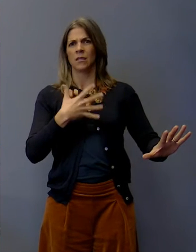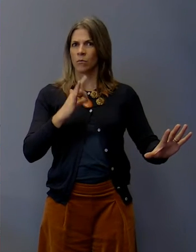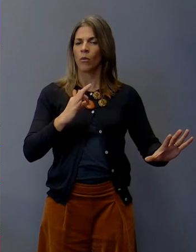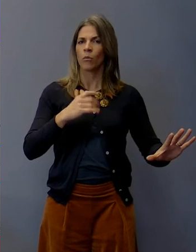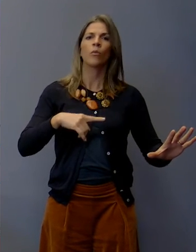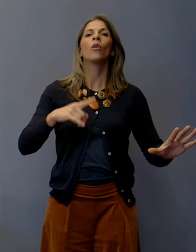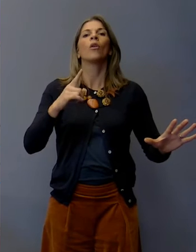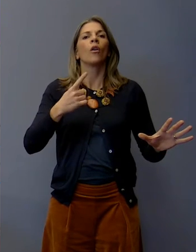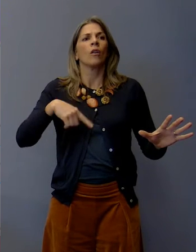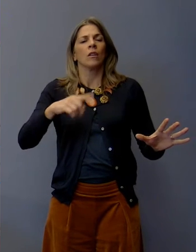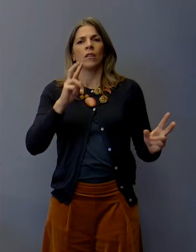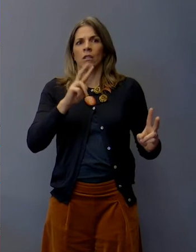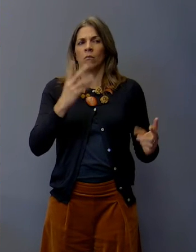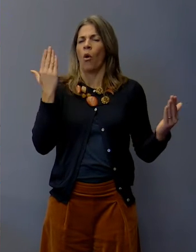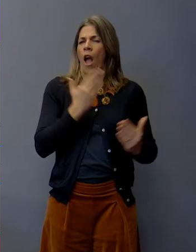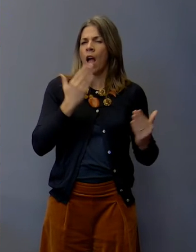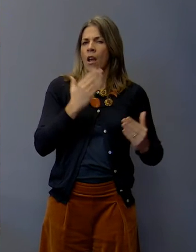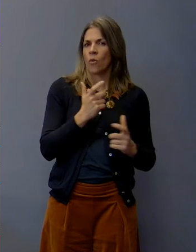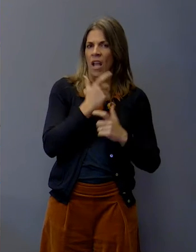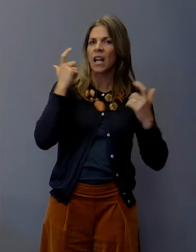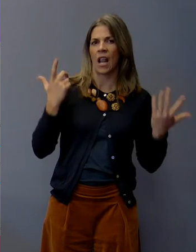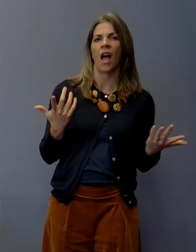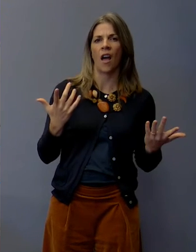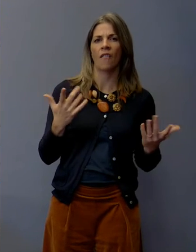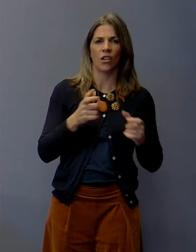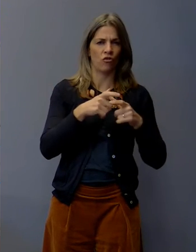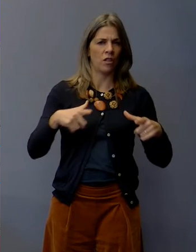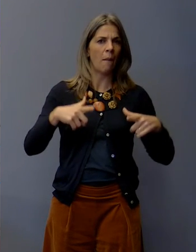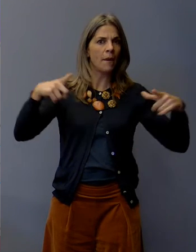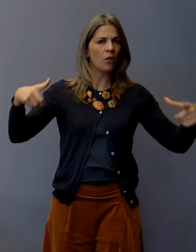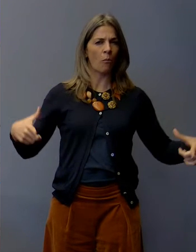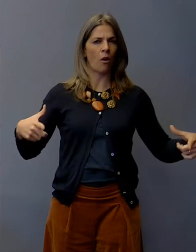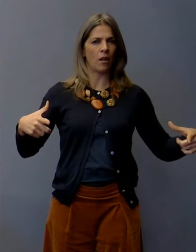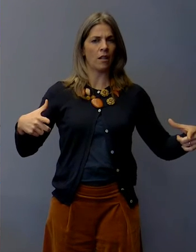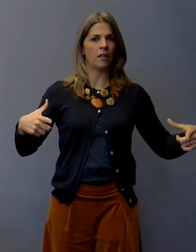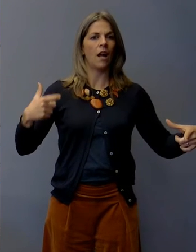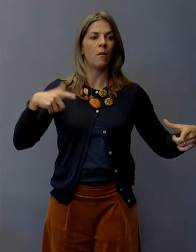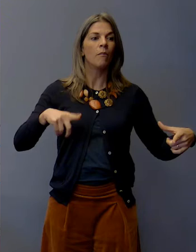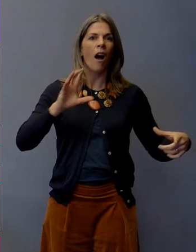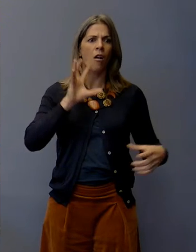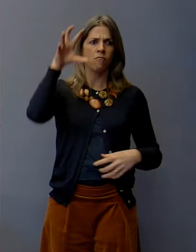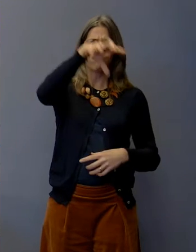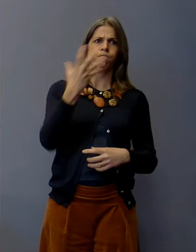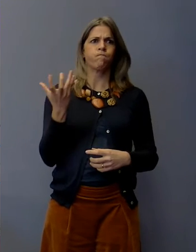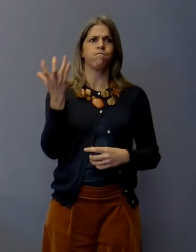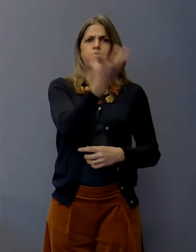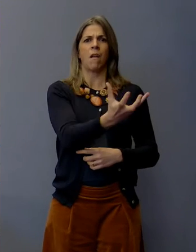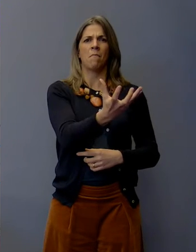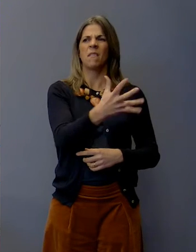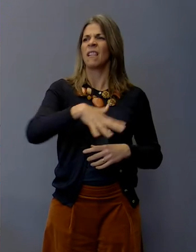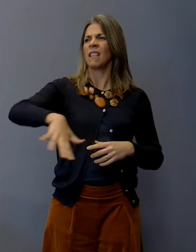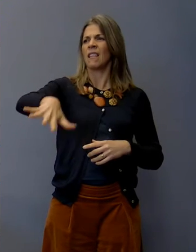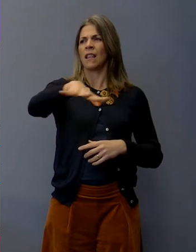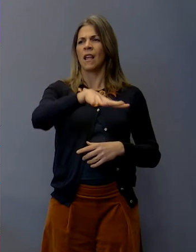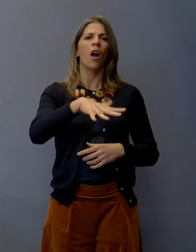è stato fatto un errore clamoroso della città metropolitana ma va fatto all'interno di un hub di un bene che è di proprietà del comune io ho fatto un